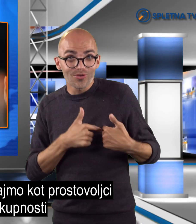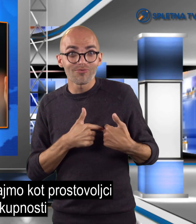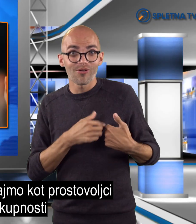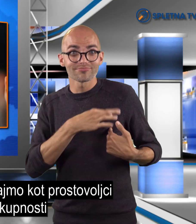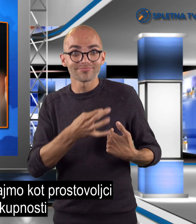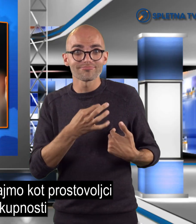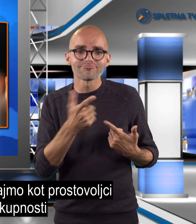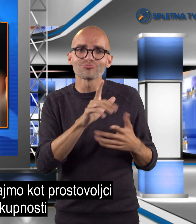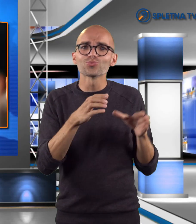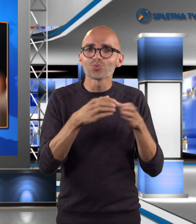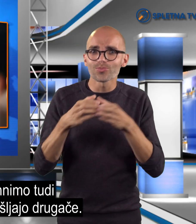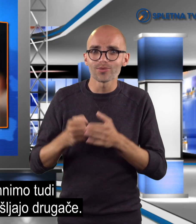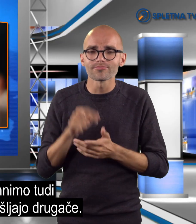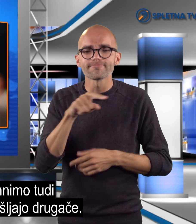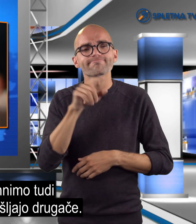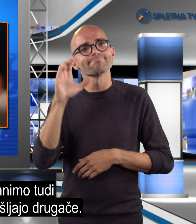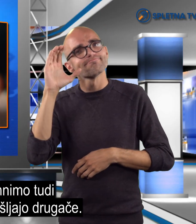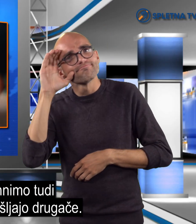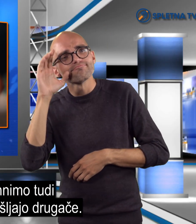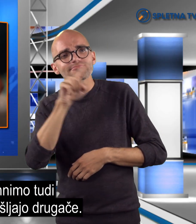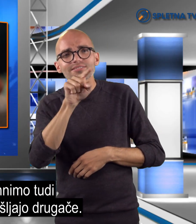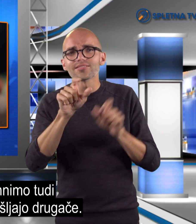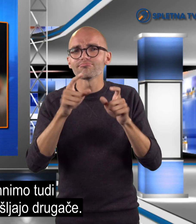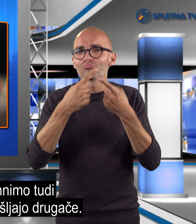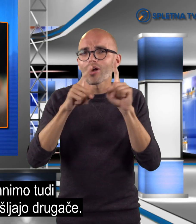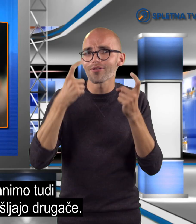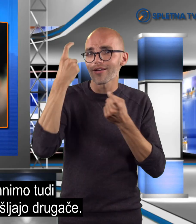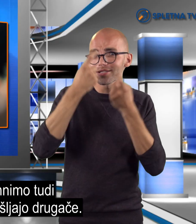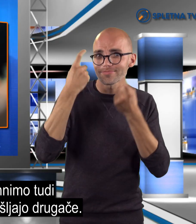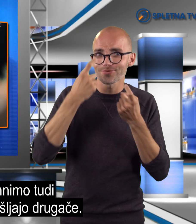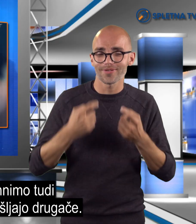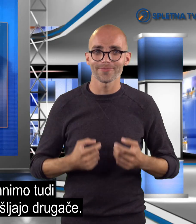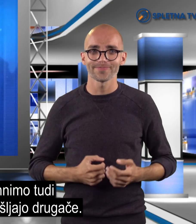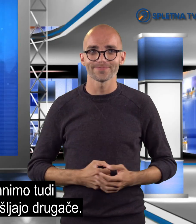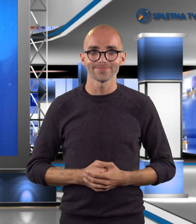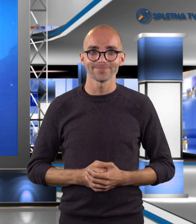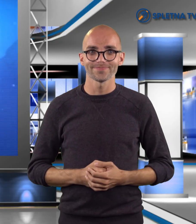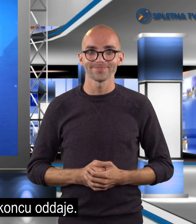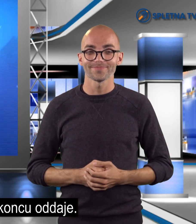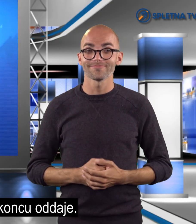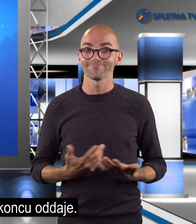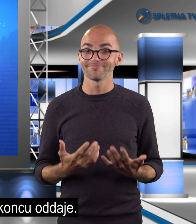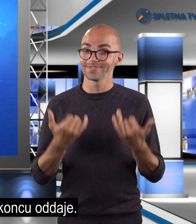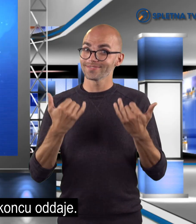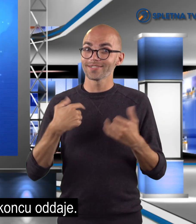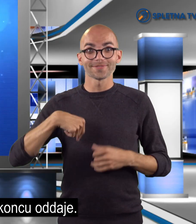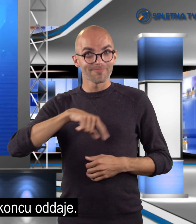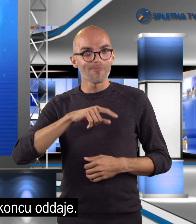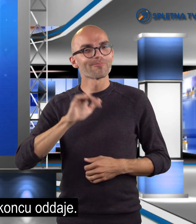skupnosti ter prisluhnimo tudi tistim, ki razmišljajo drugače. Zdaj smo pri koncu oddaje.